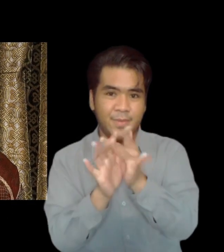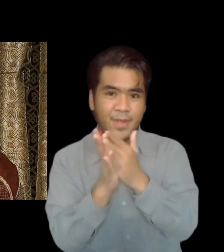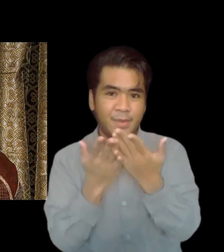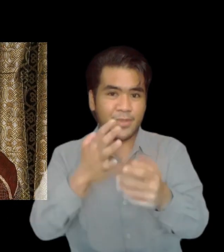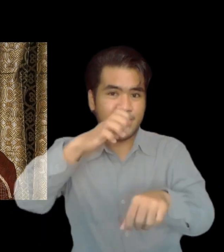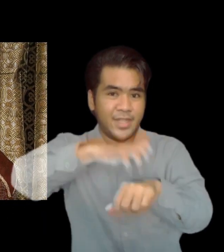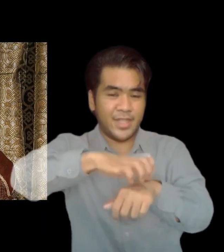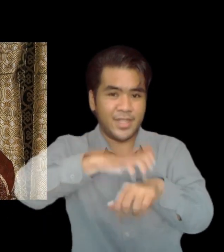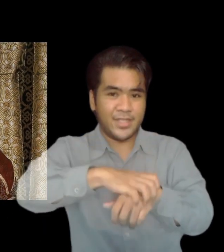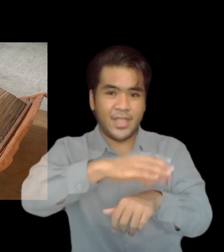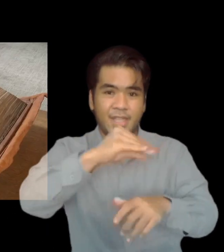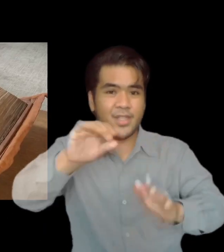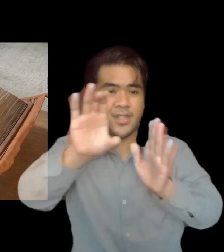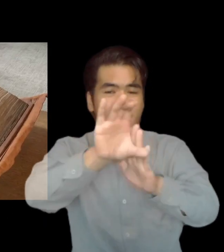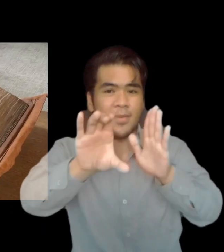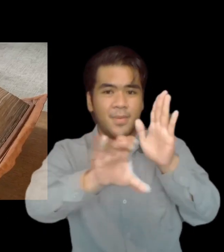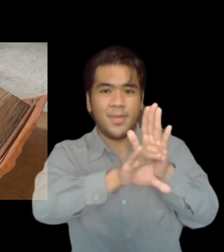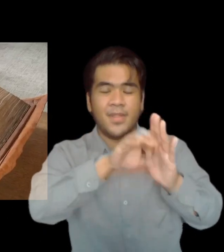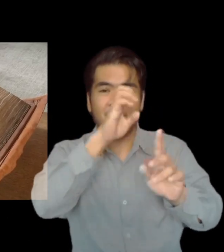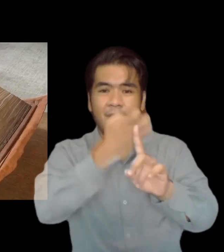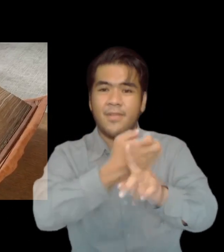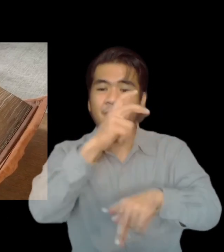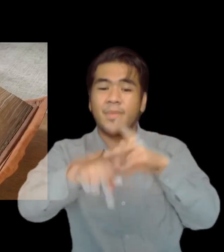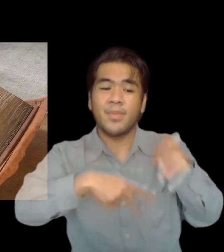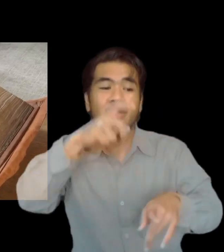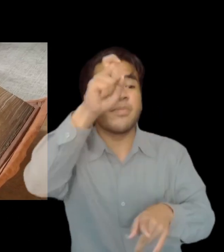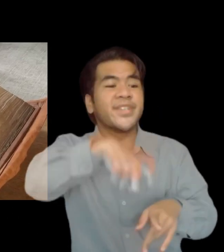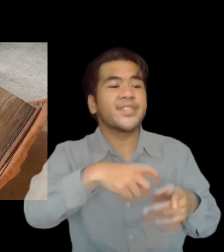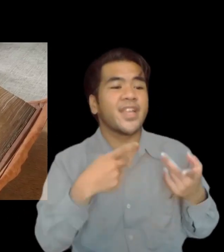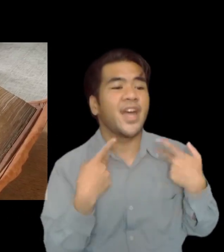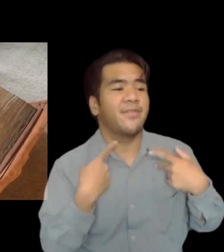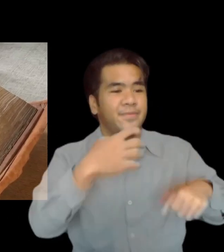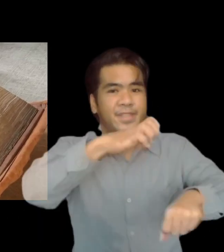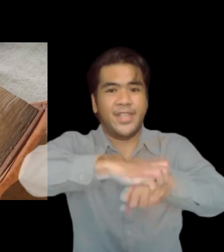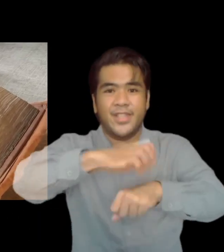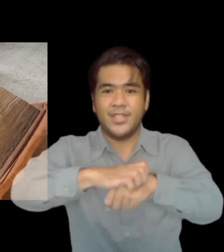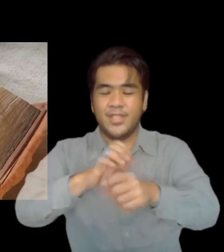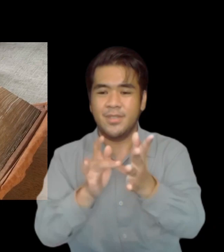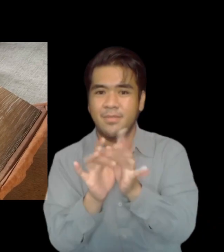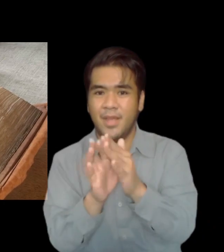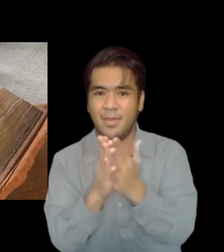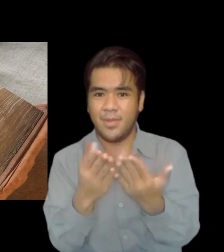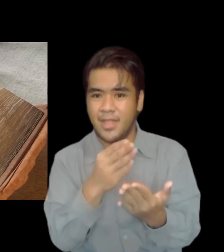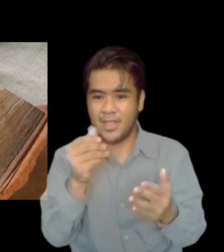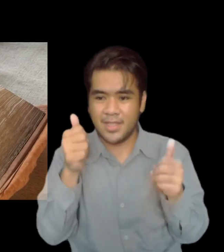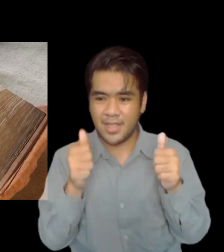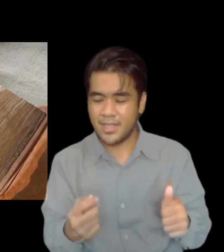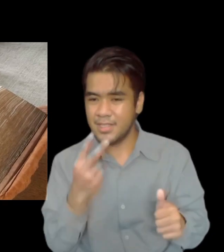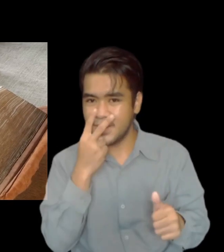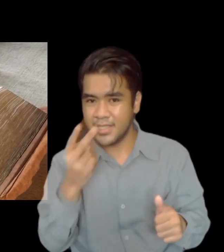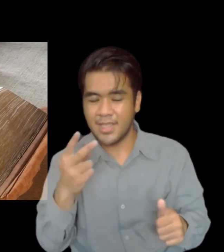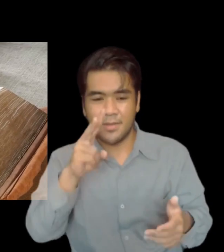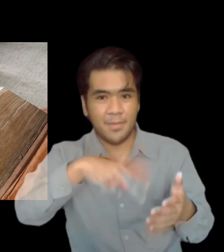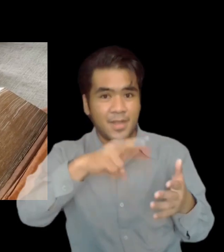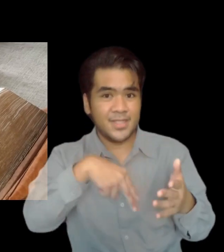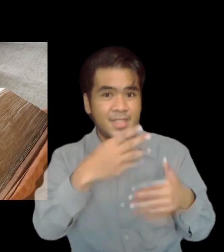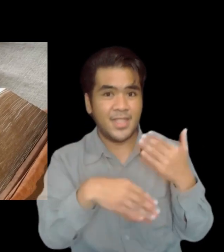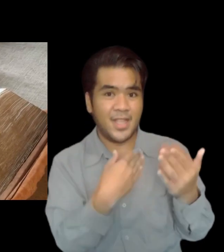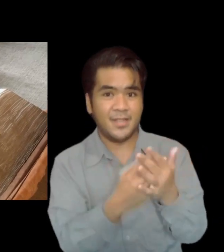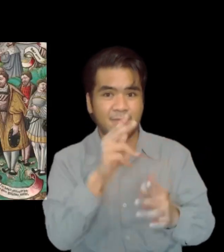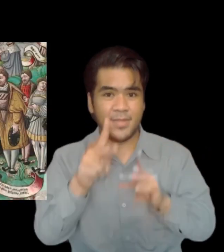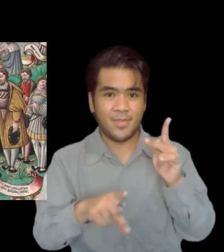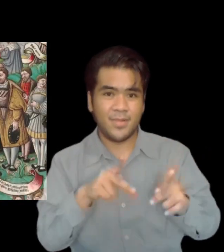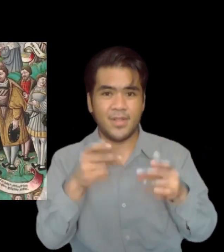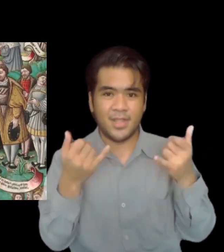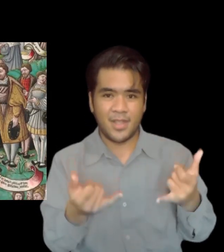ng Biblia sa wikang Ingles at ipinag-utos na ang bawat parokya ay dapat may kopya ng isang English Bible na makikita at mababasa ng